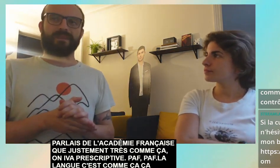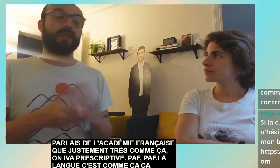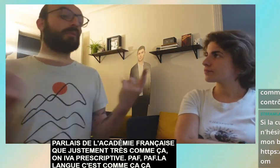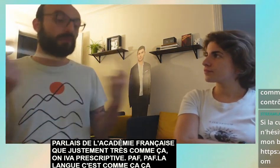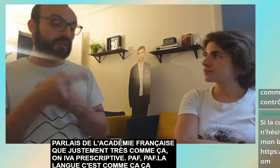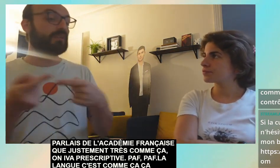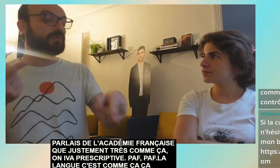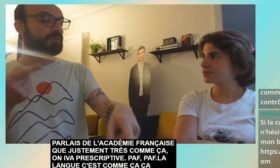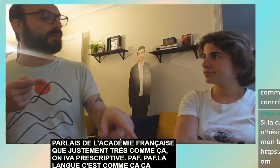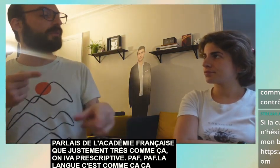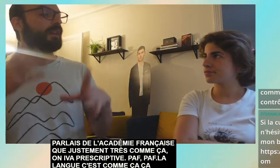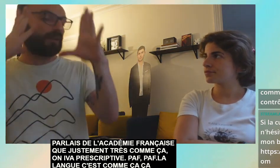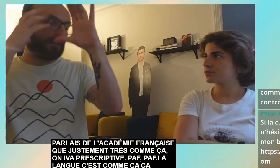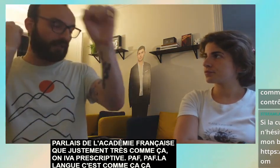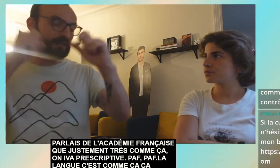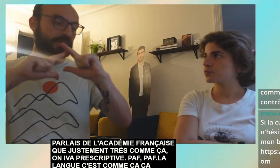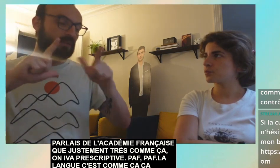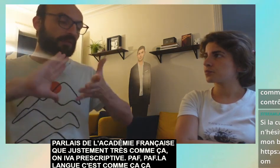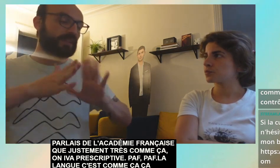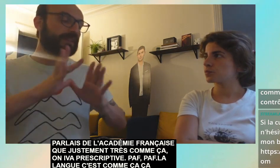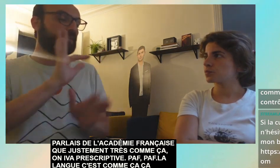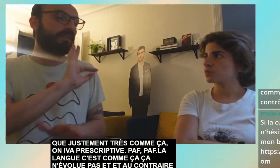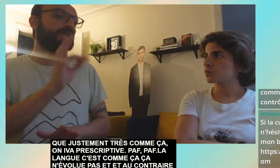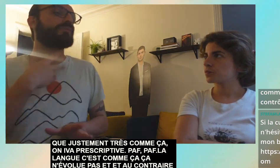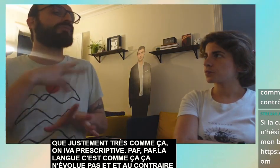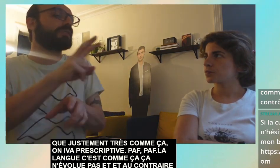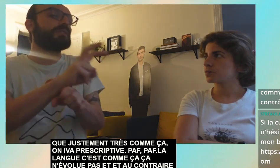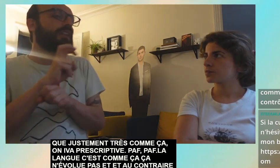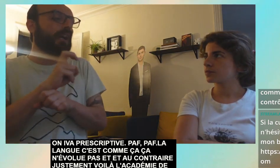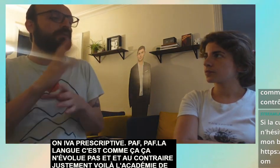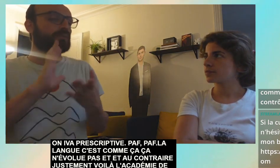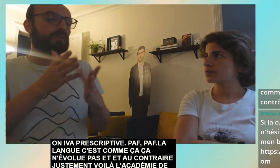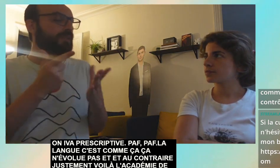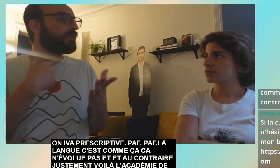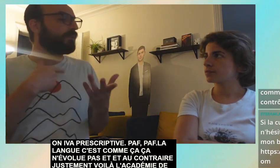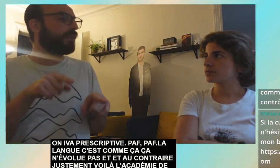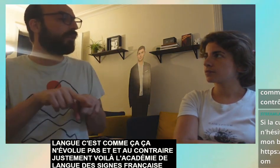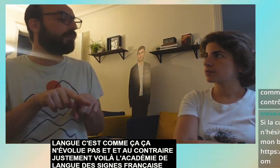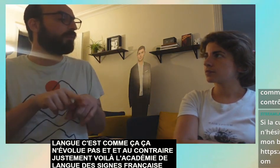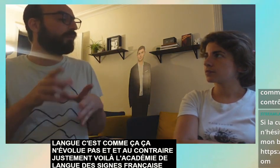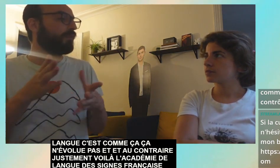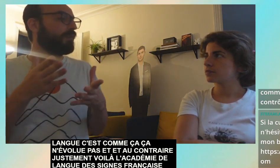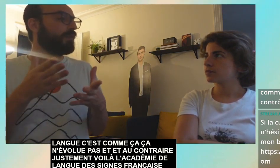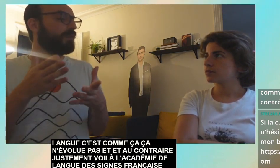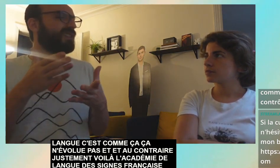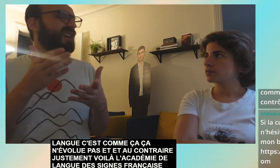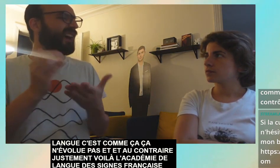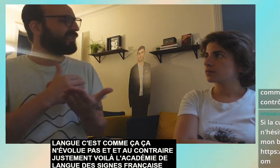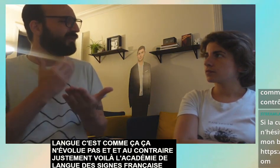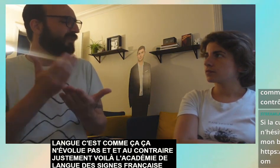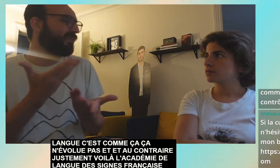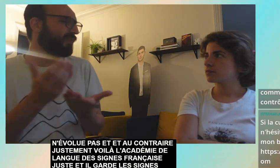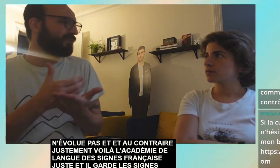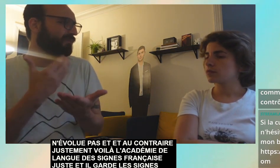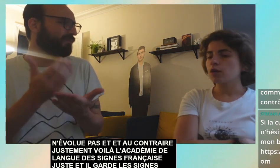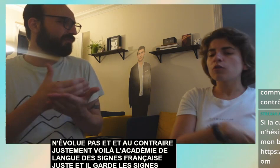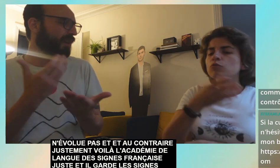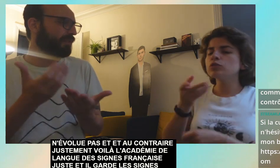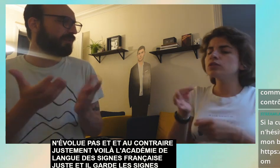Et au contraire, justement, voilà, l'Académie de langue des signes française, juste, eux ils gardent les signes voilà, comme archives, enfin collection. Oui, Et et